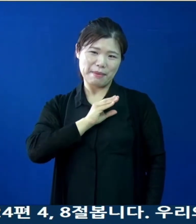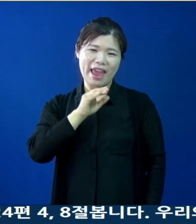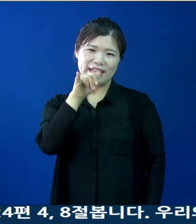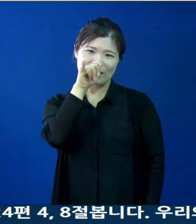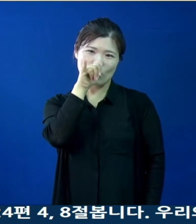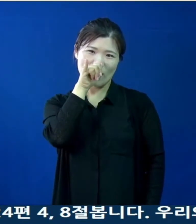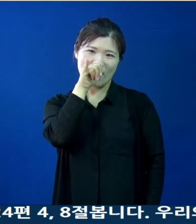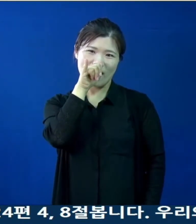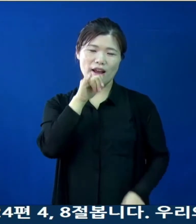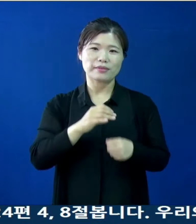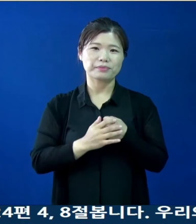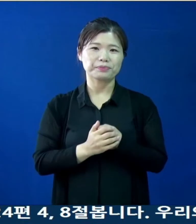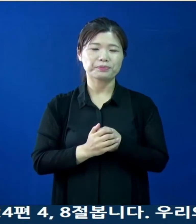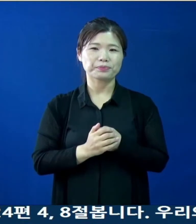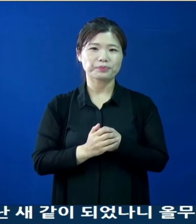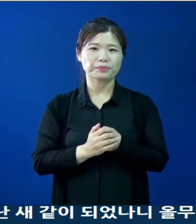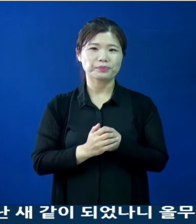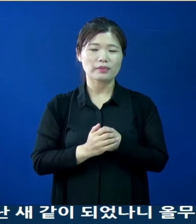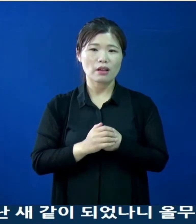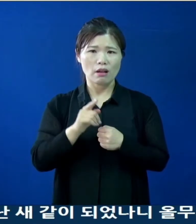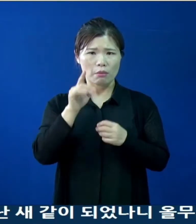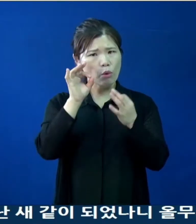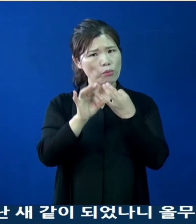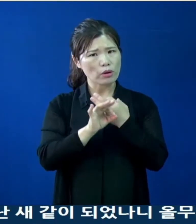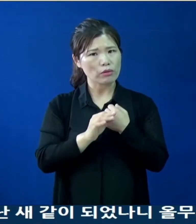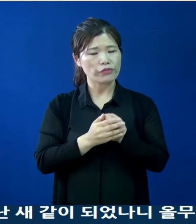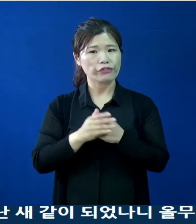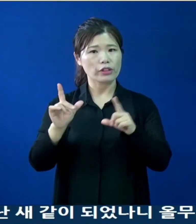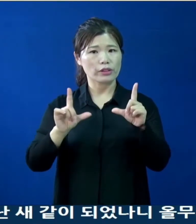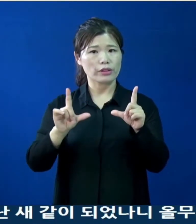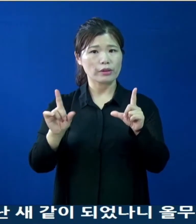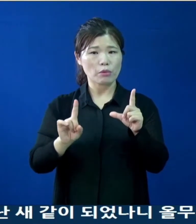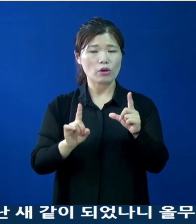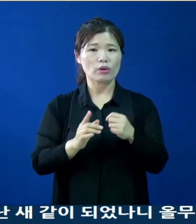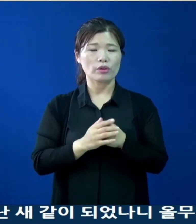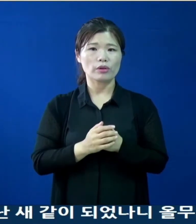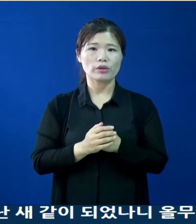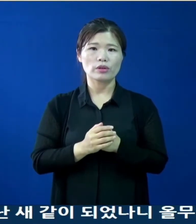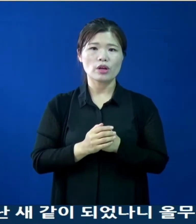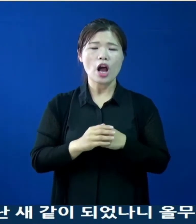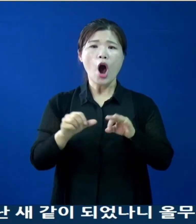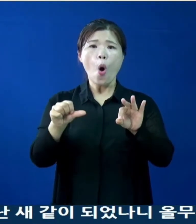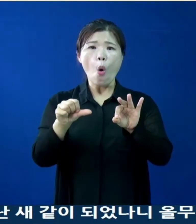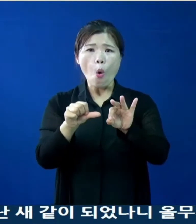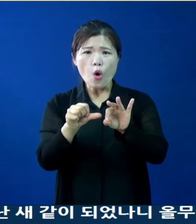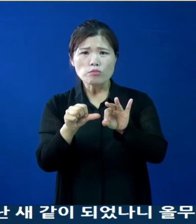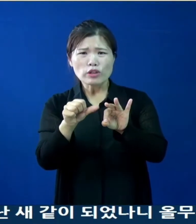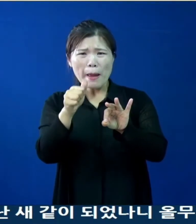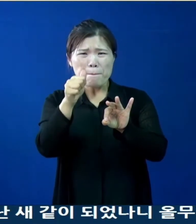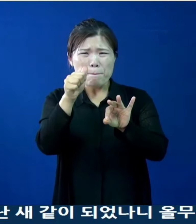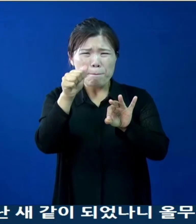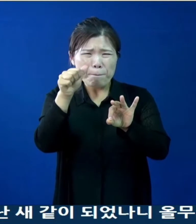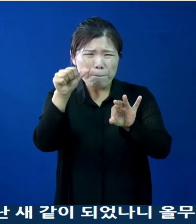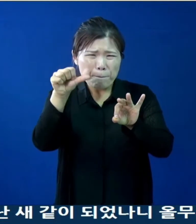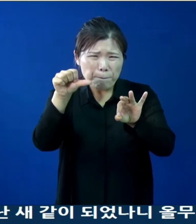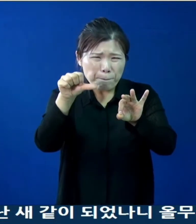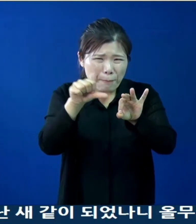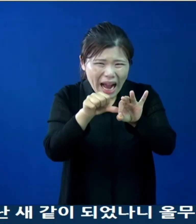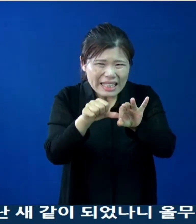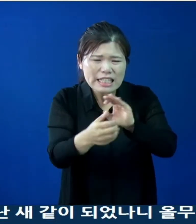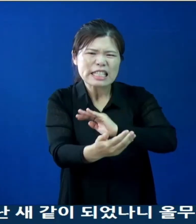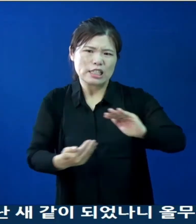있도다. 여기서 보여주는 모습은 뭐냐면 올무에 빠지기 일보